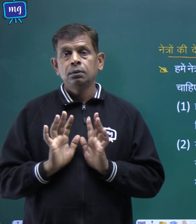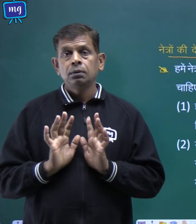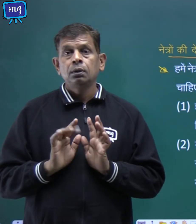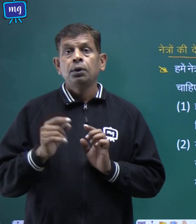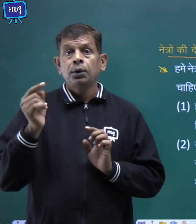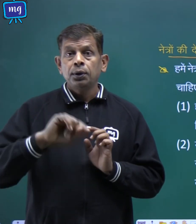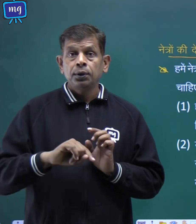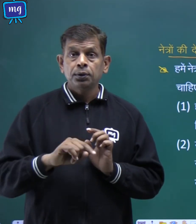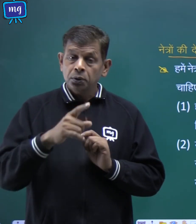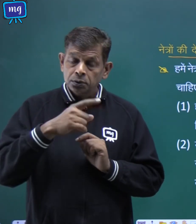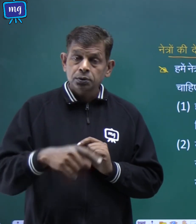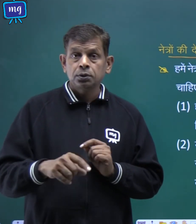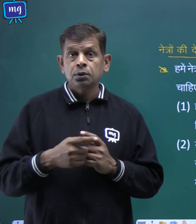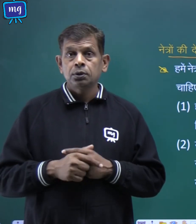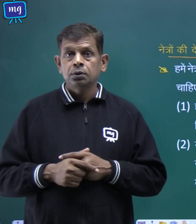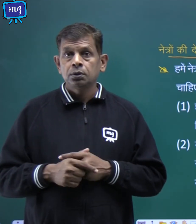इनकी सही तरह से